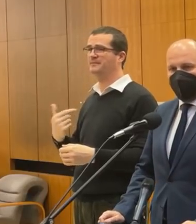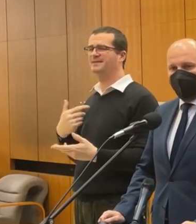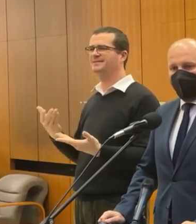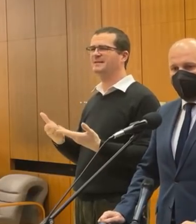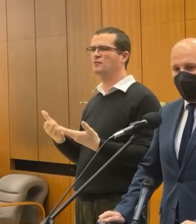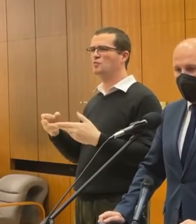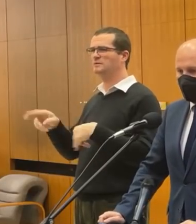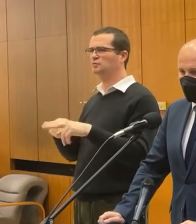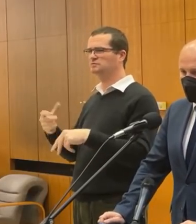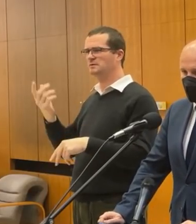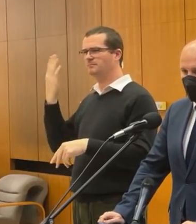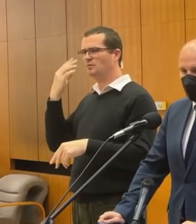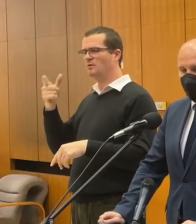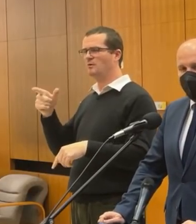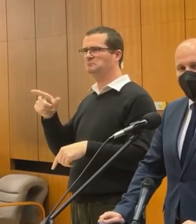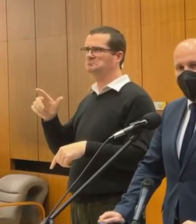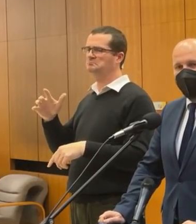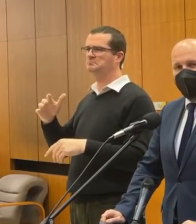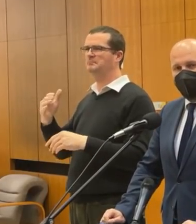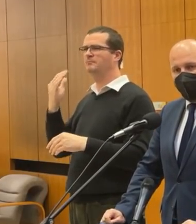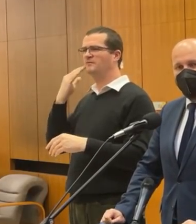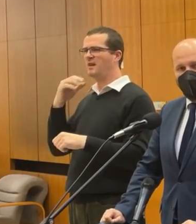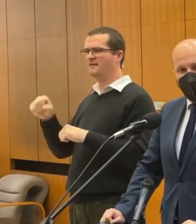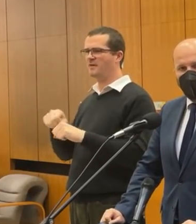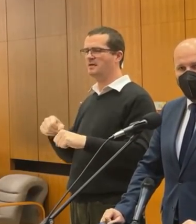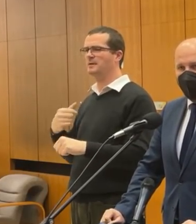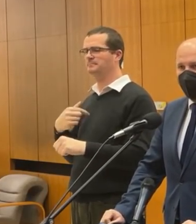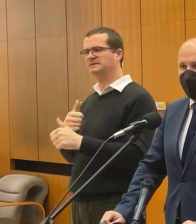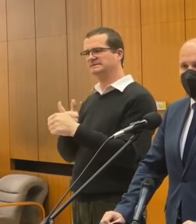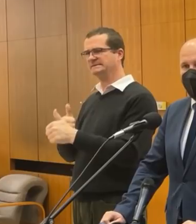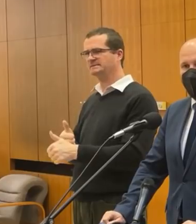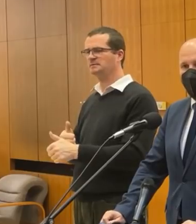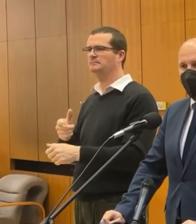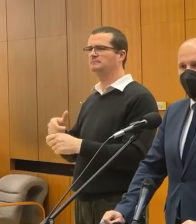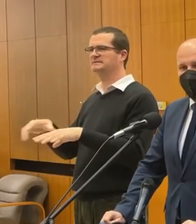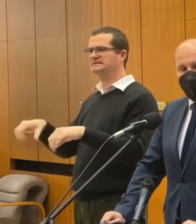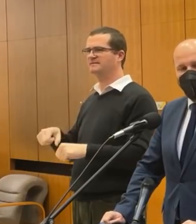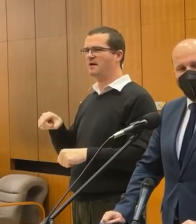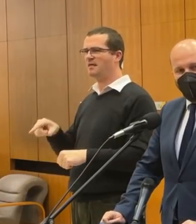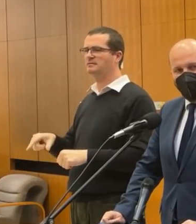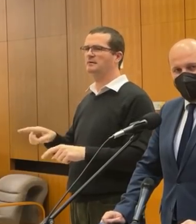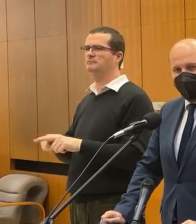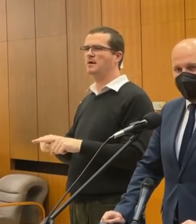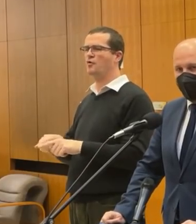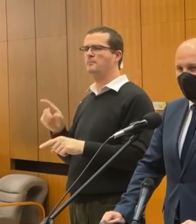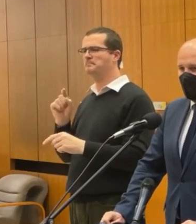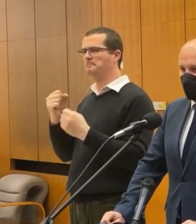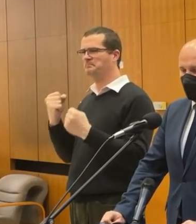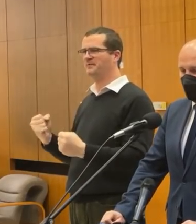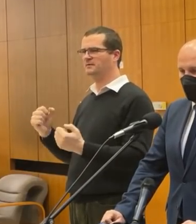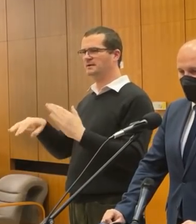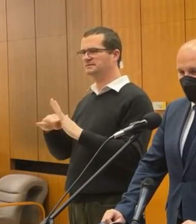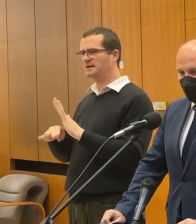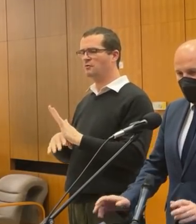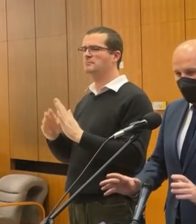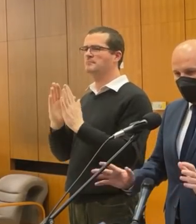nevhodnú diskusiu to spustilo niekedy za bývalé vlády, tak sme si dali extra záležať pri negociáciách, aby to bolo tak povedať znepriestrelné. Takže